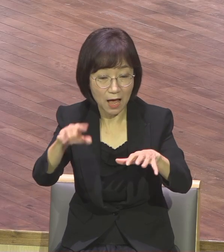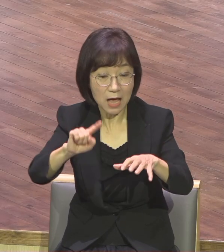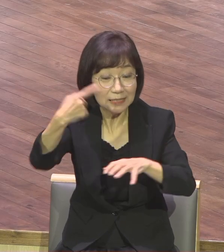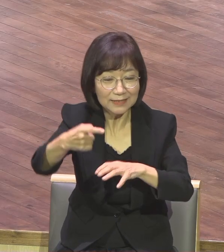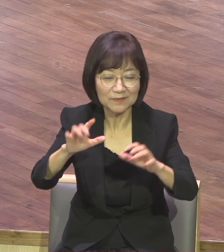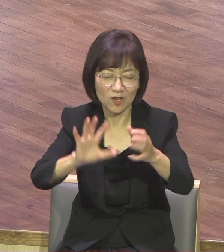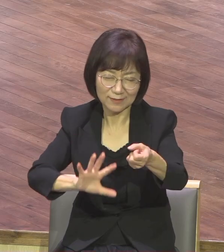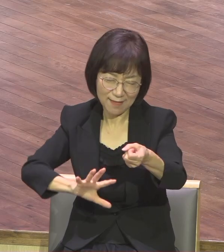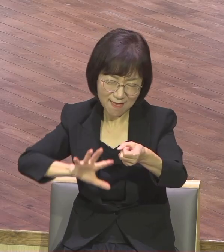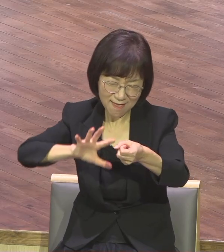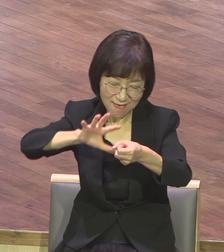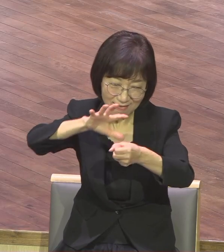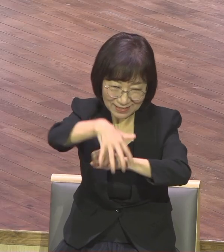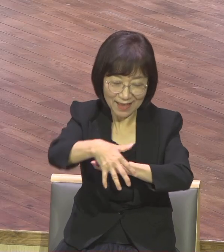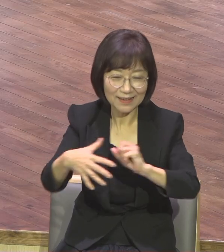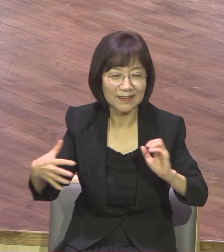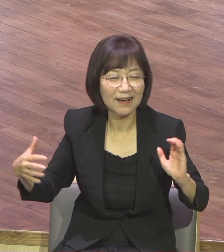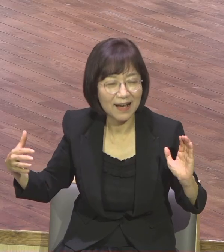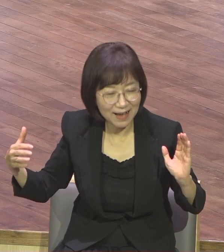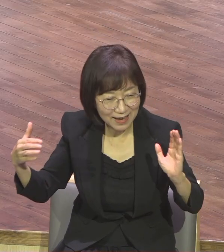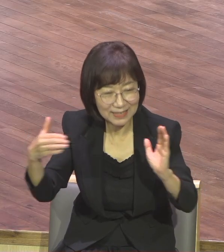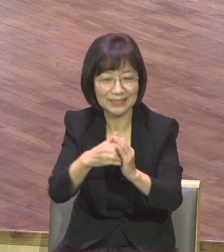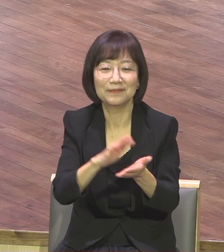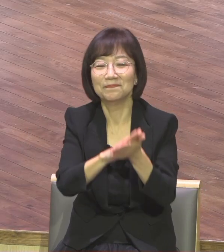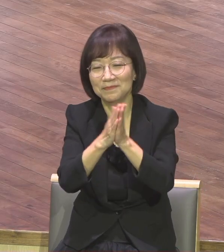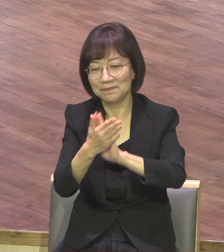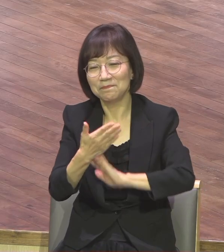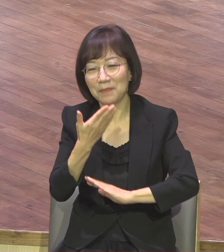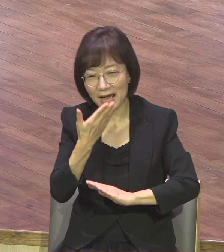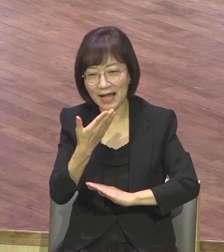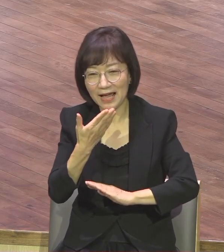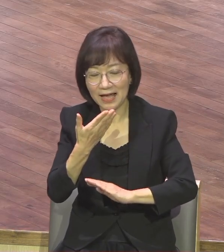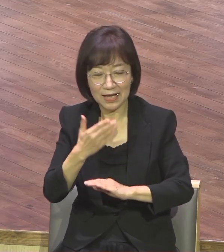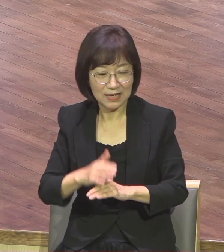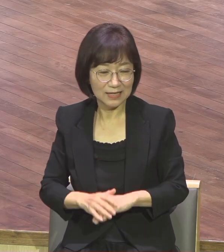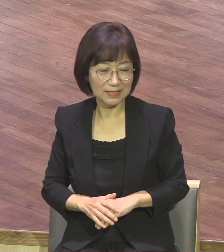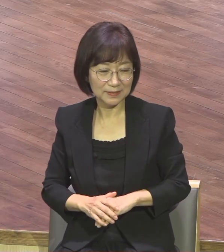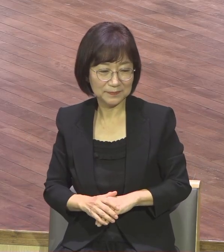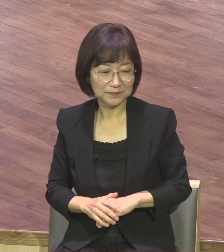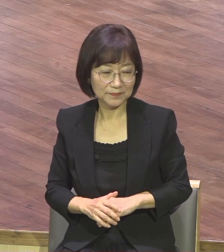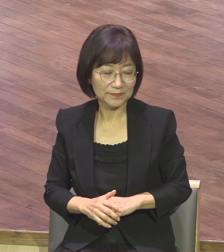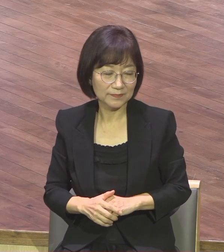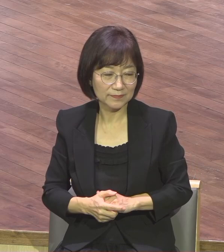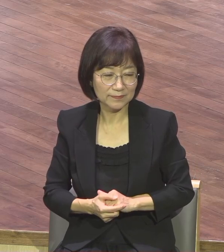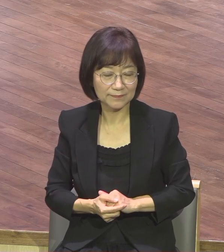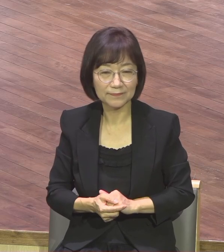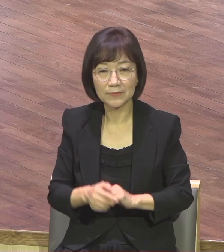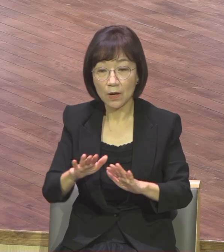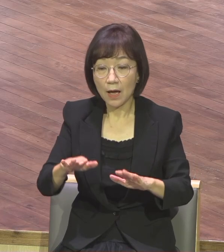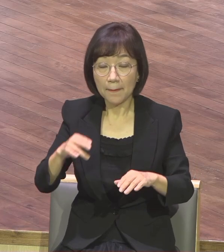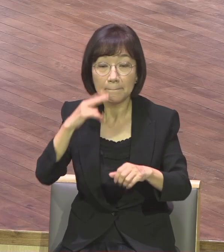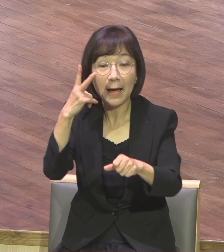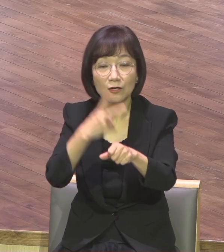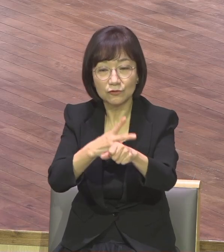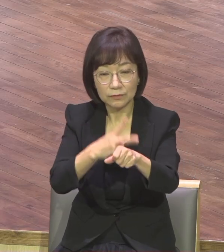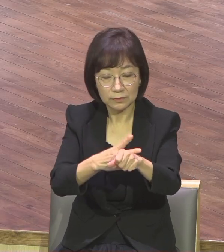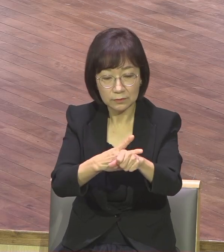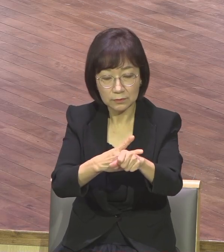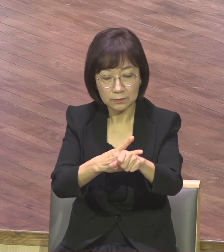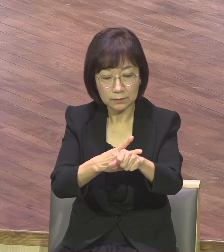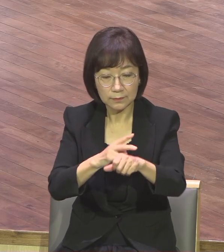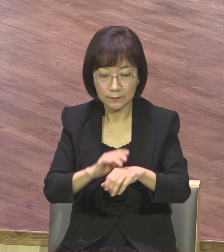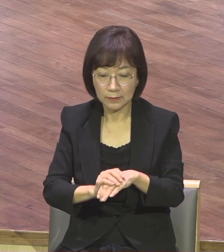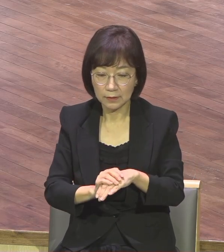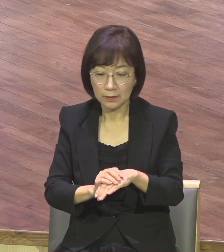된다. 이것이요 성경 66권의 핵심 포인트입니다. 핵심 포인트. 사도 바울은